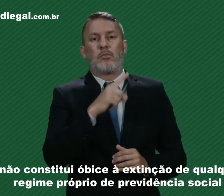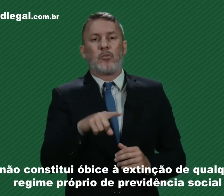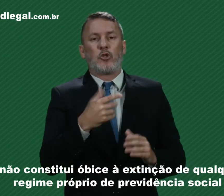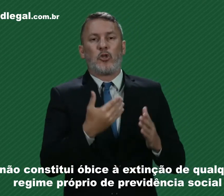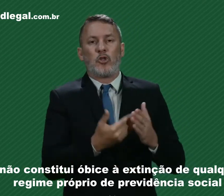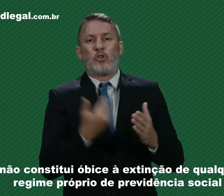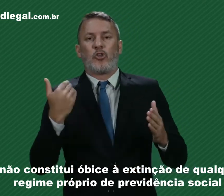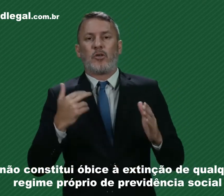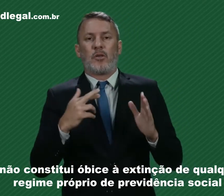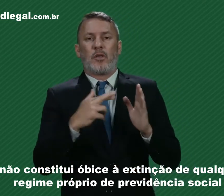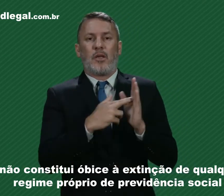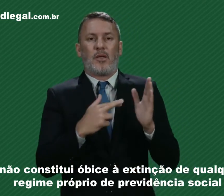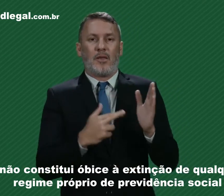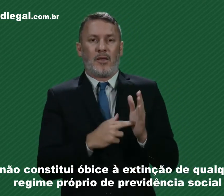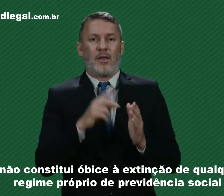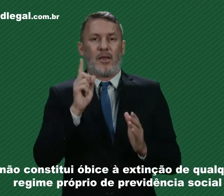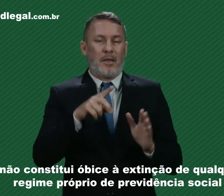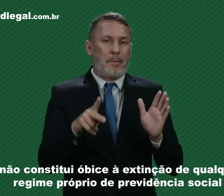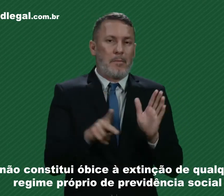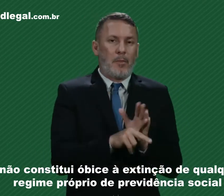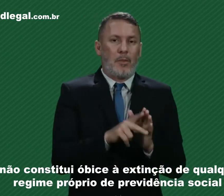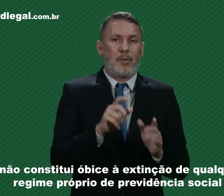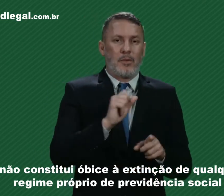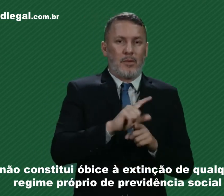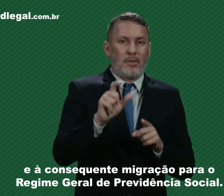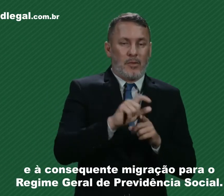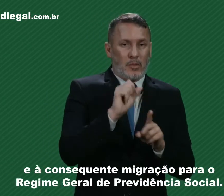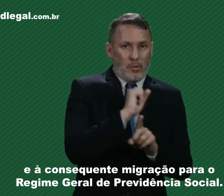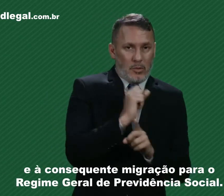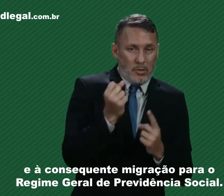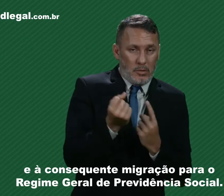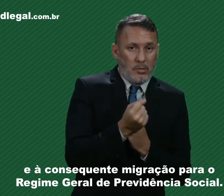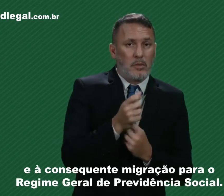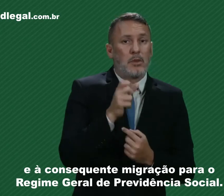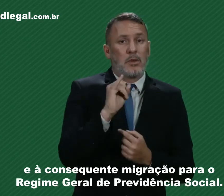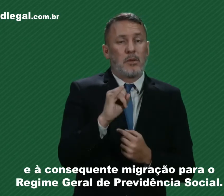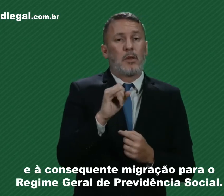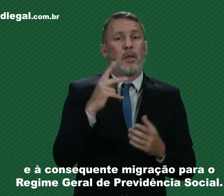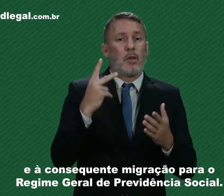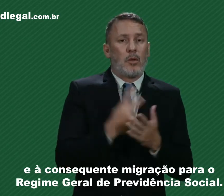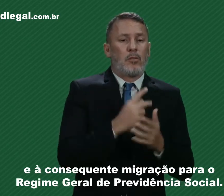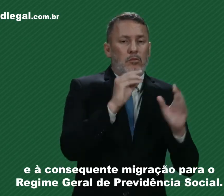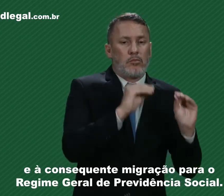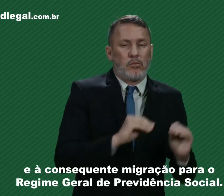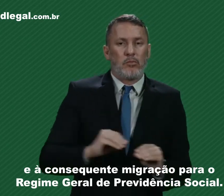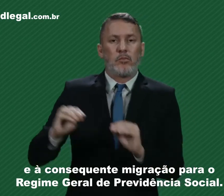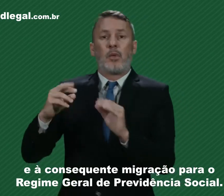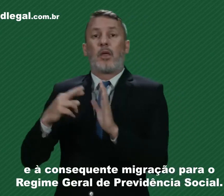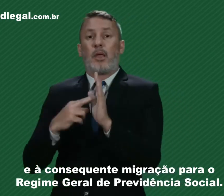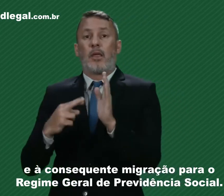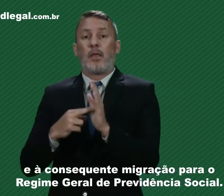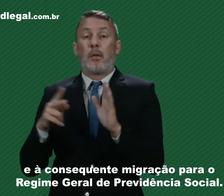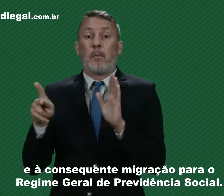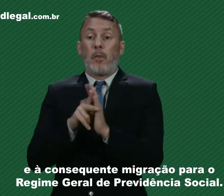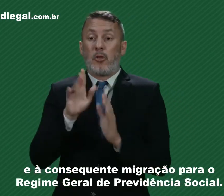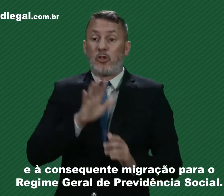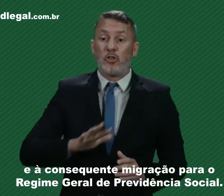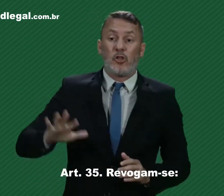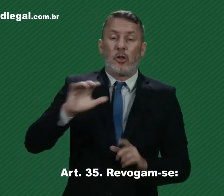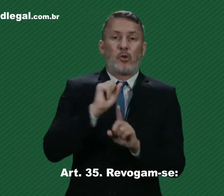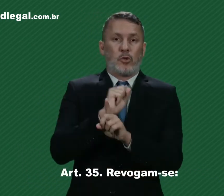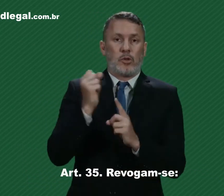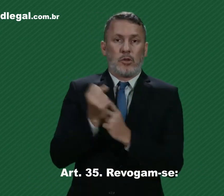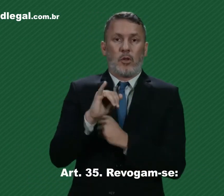extinção de qualquer regime próprio de previdência social e à consequente migração para o regime geral de previdência